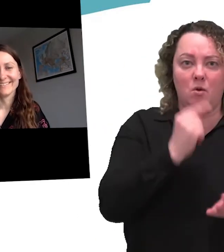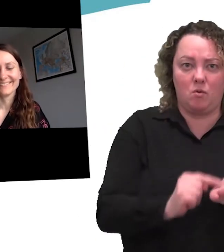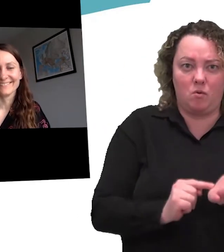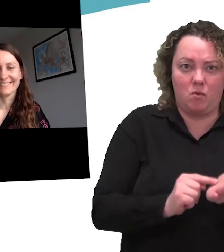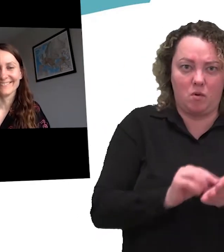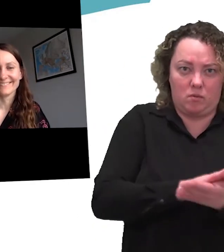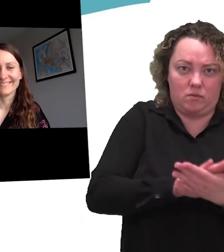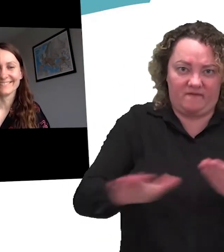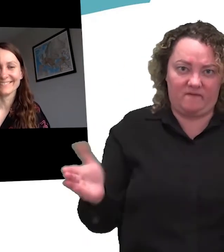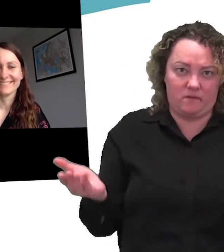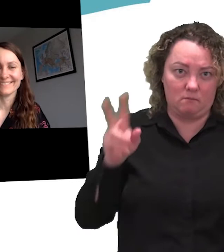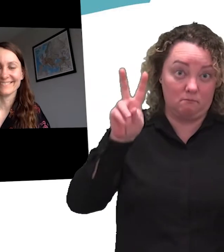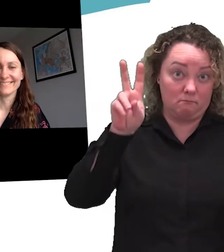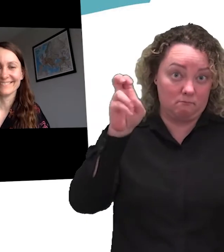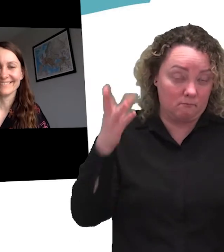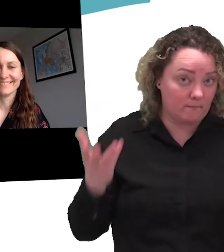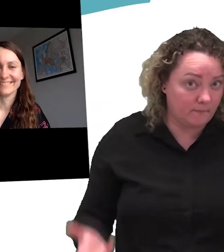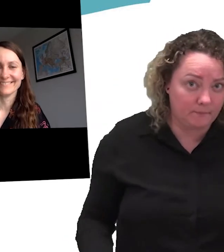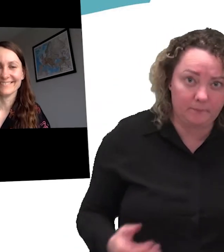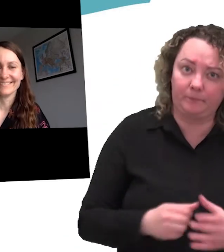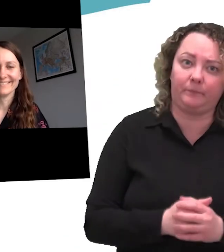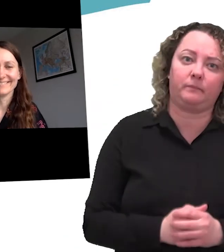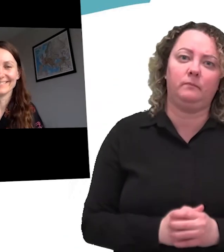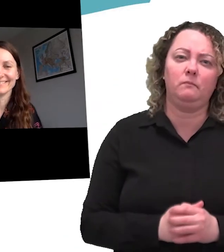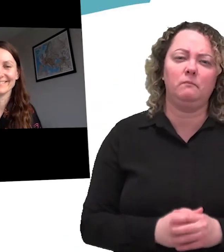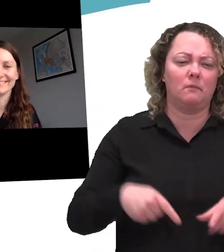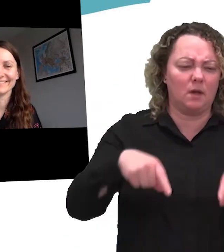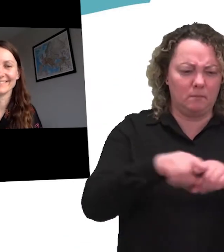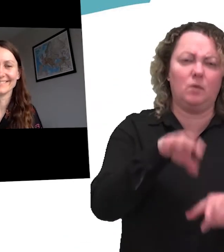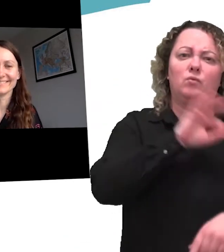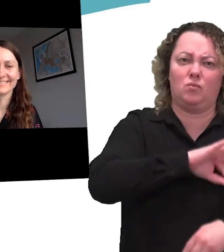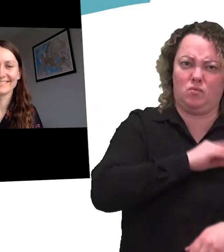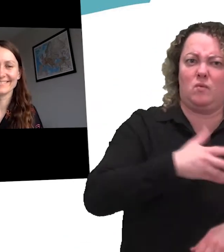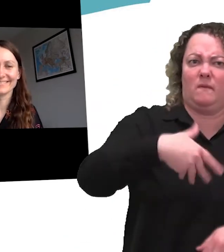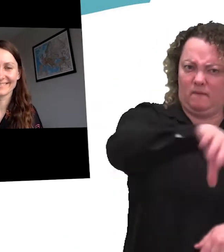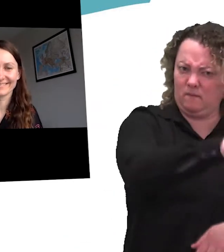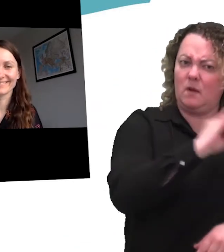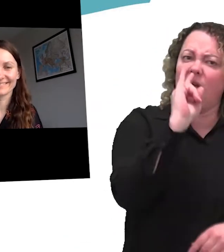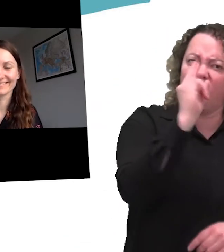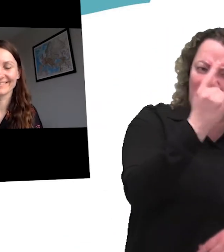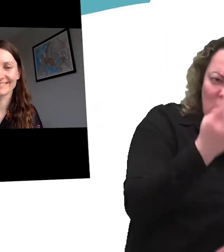Dėl to ne tik vaikai, bet ir suaugę mėgsta maistą skandinti kečupę.